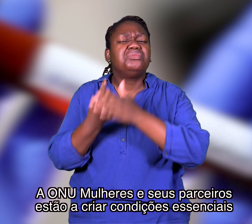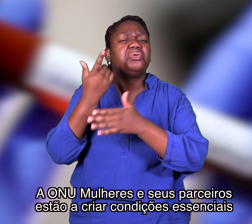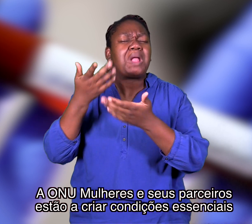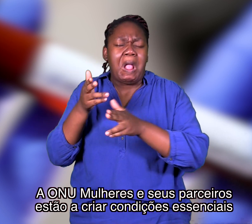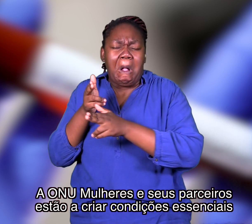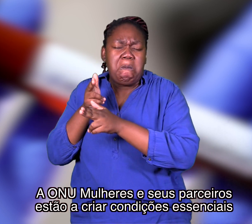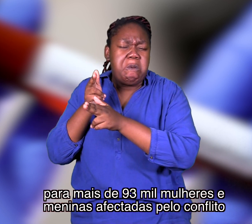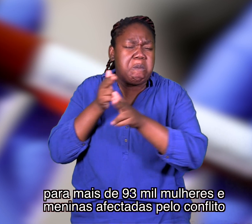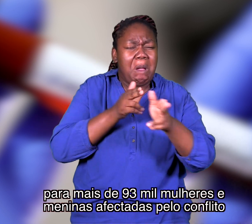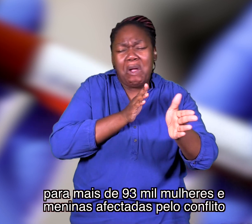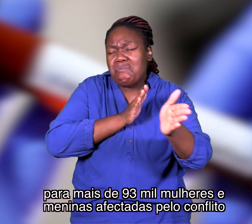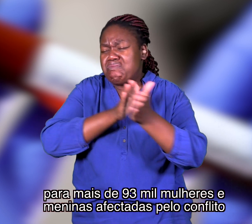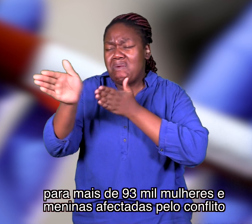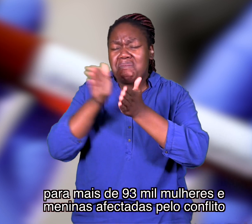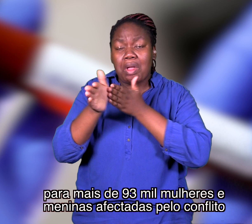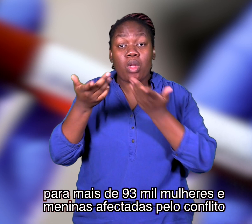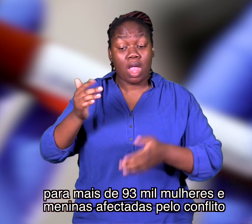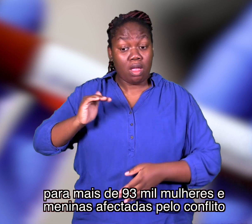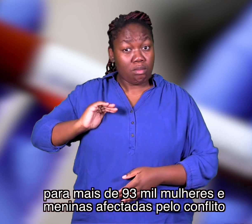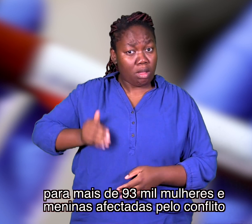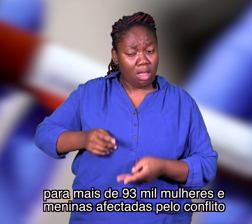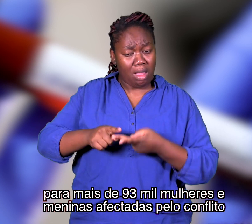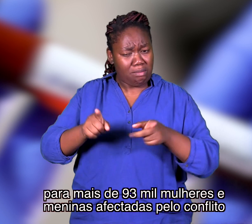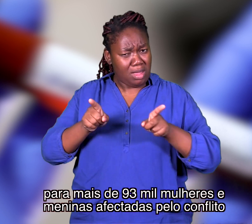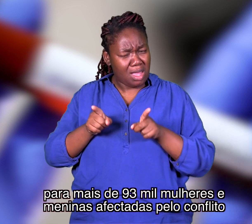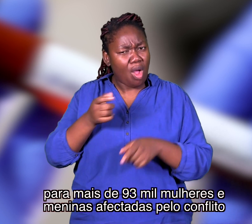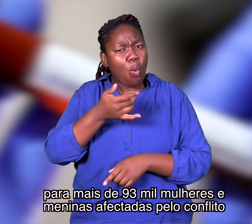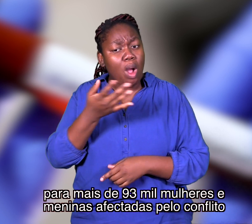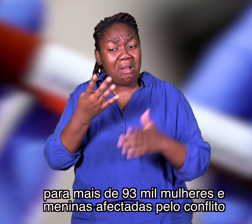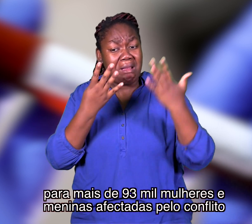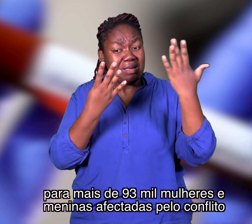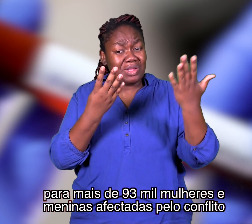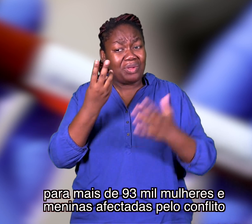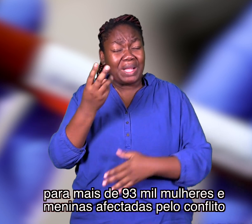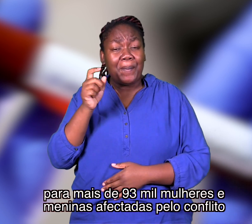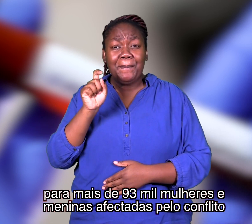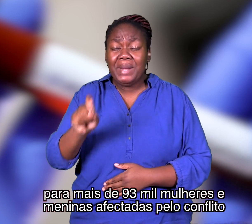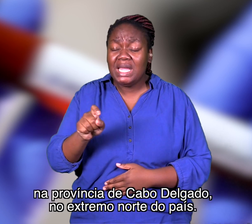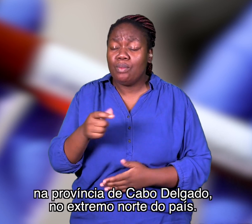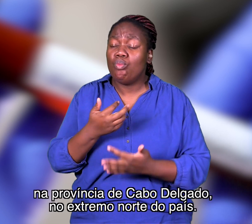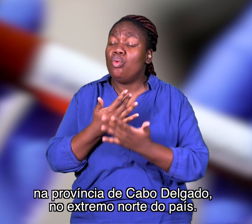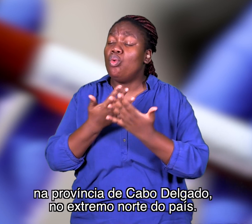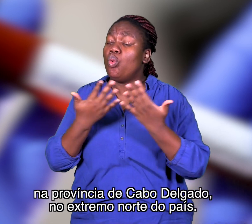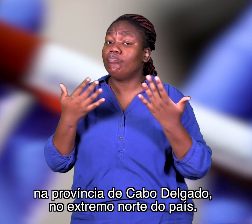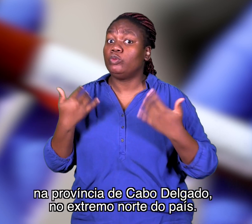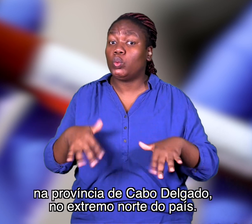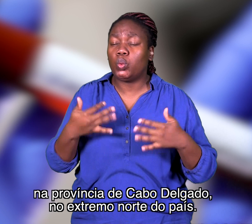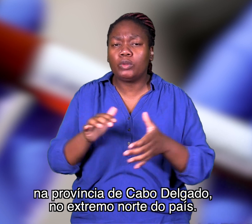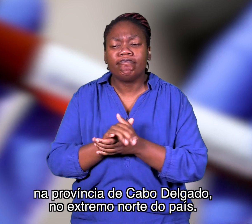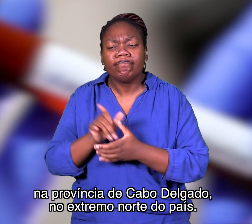essenciais para mais de 93 mil mulheres e meninas afetadas pelo conflito na província de Cabo Delgado, no extremo norte